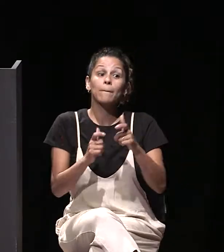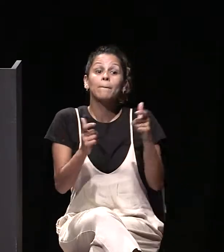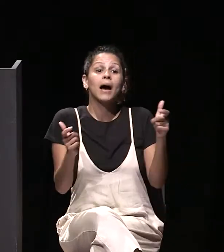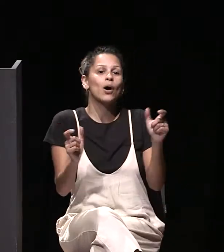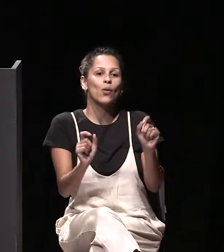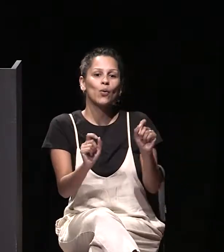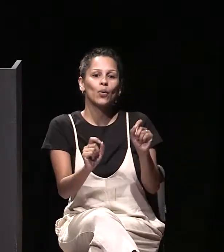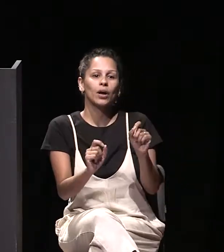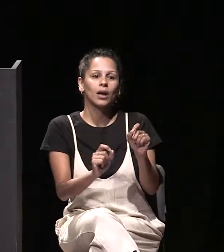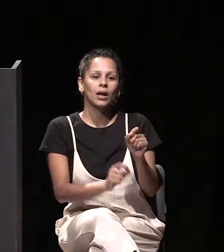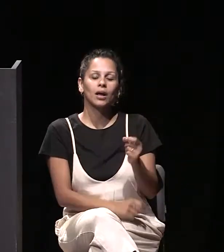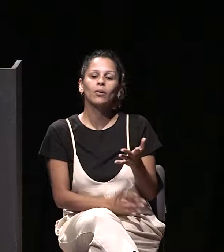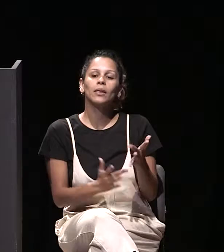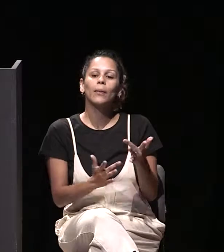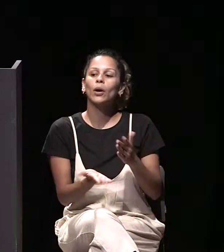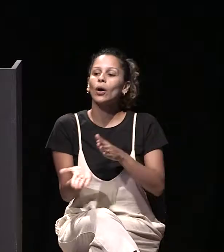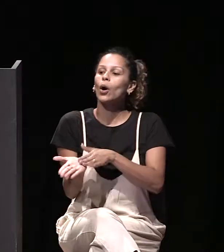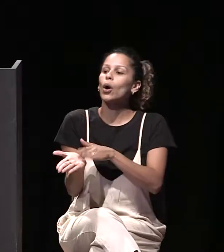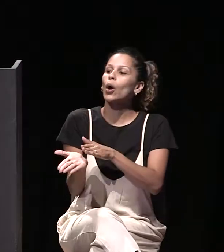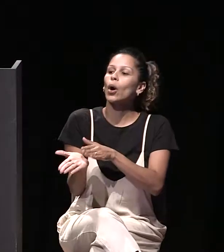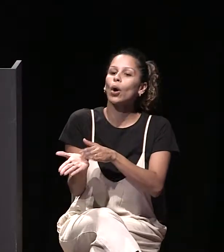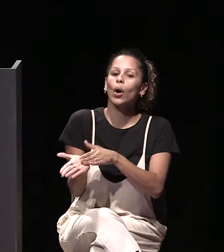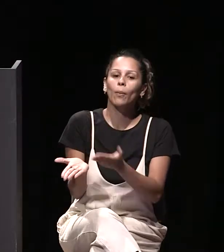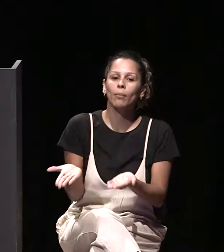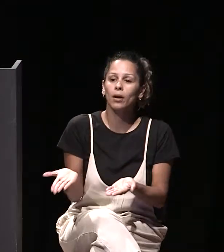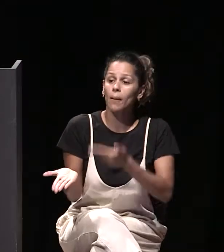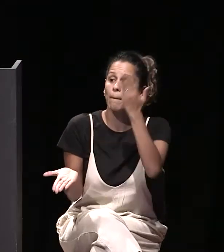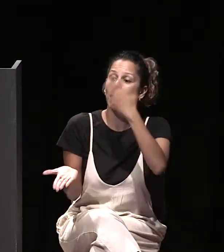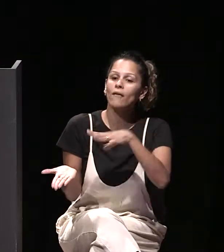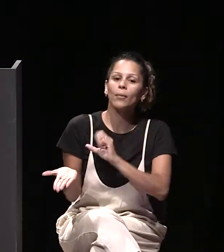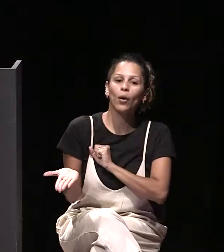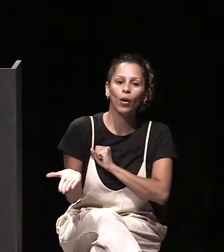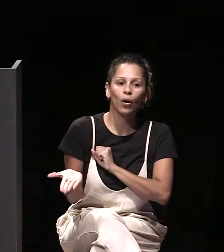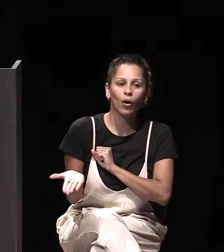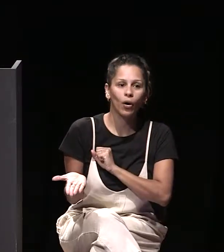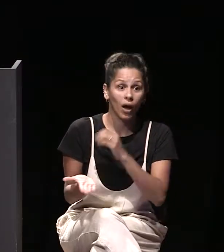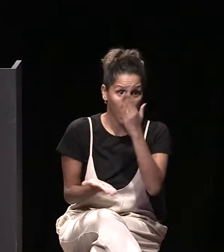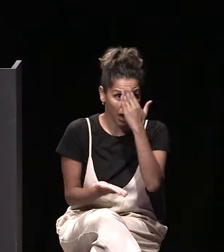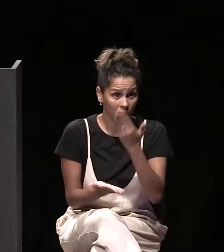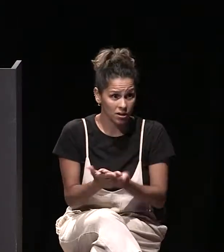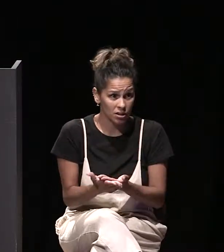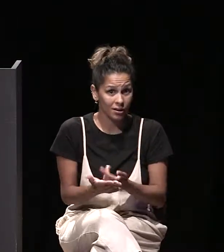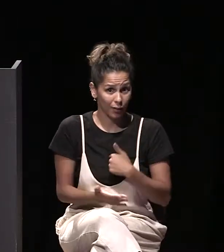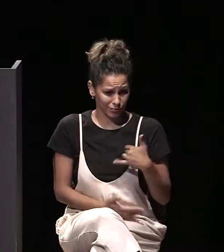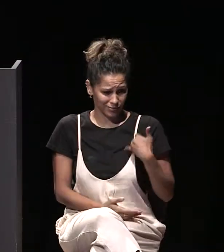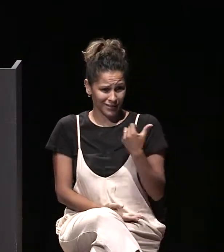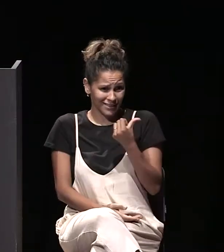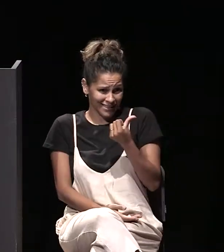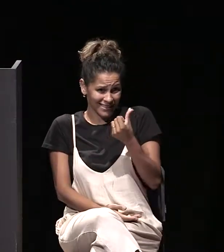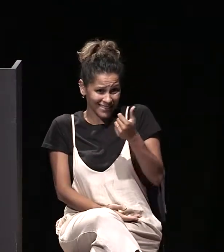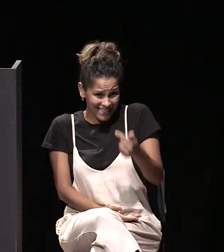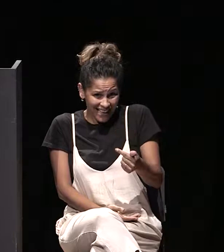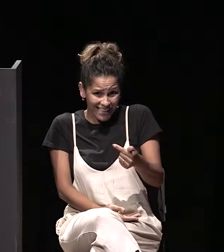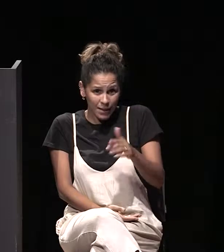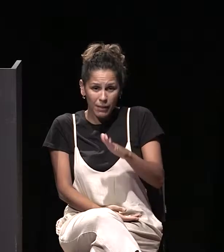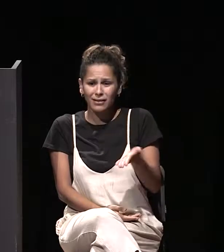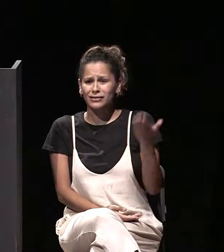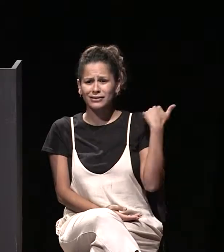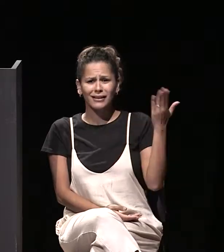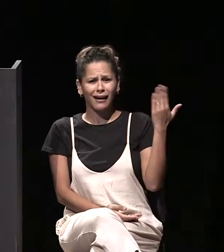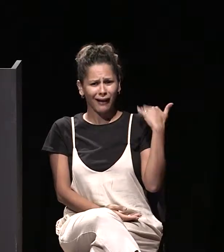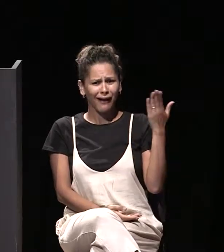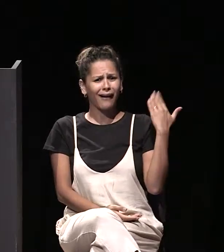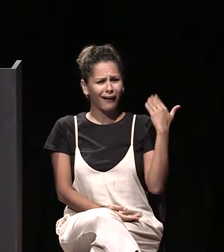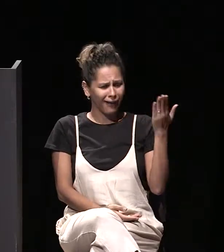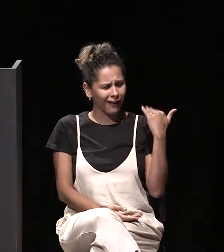pediu a prova de amor. Pode não acreditar, mas eu tenho 67 anos, mas na minha época pedia-se a prova